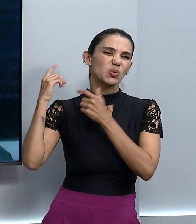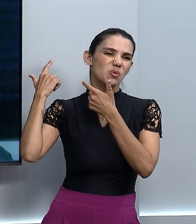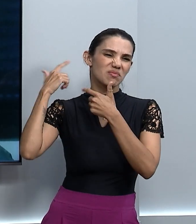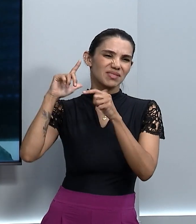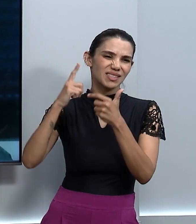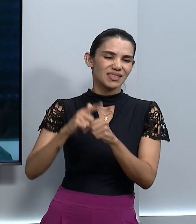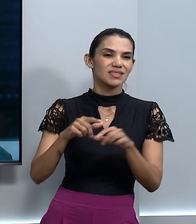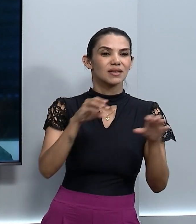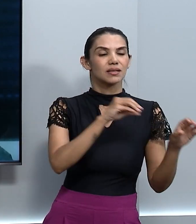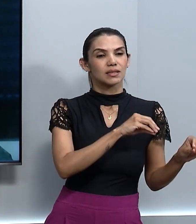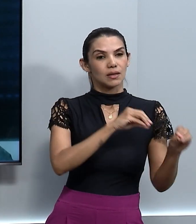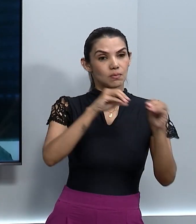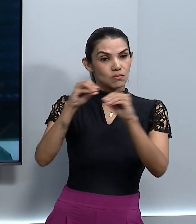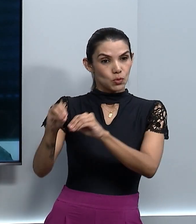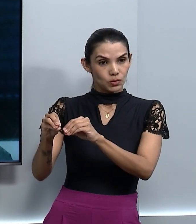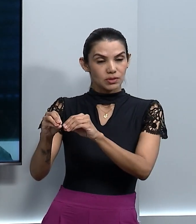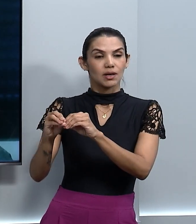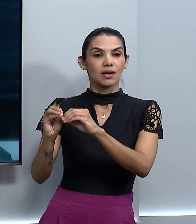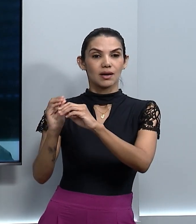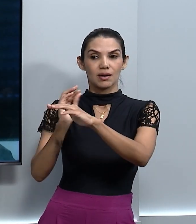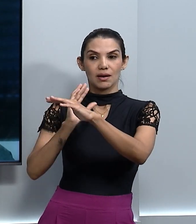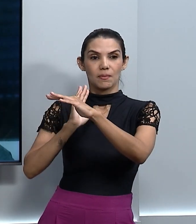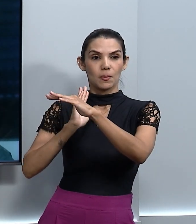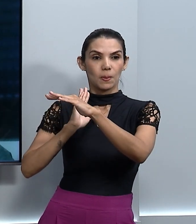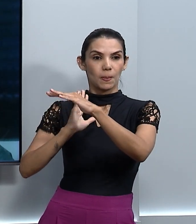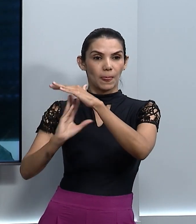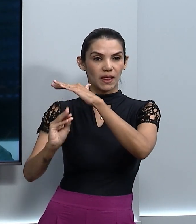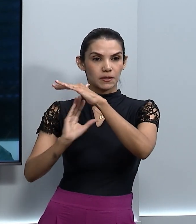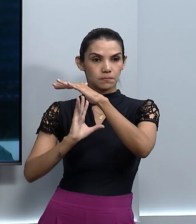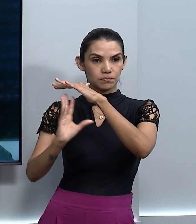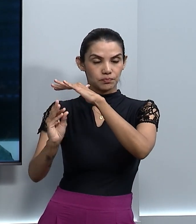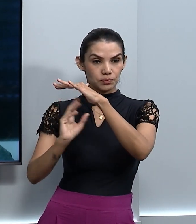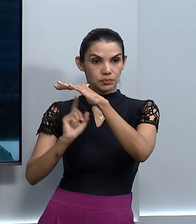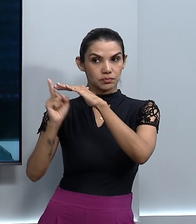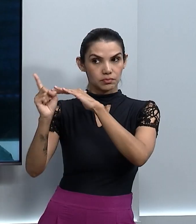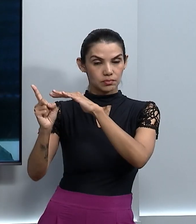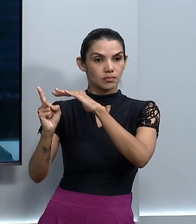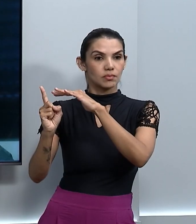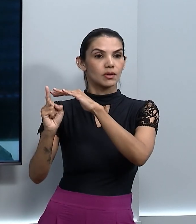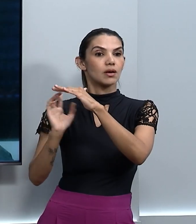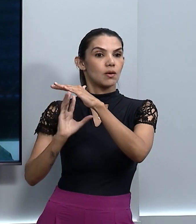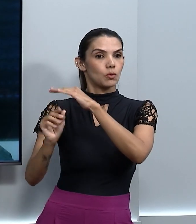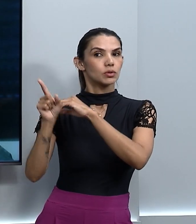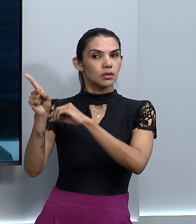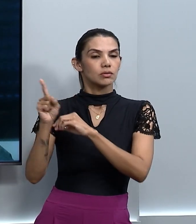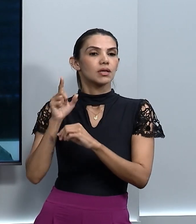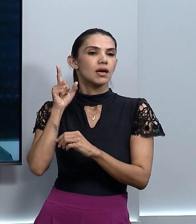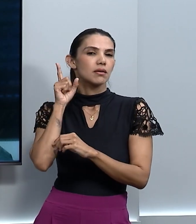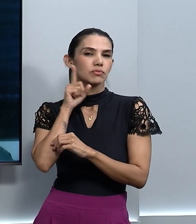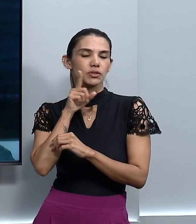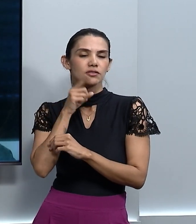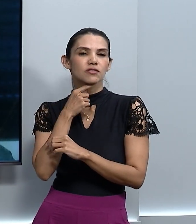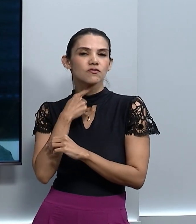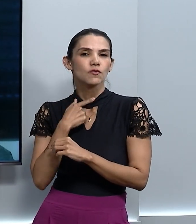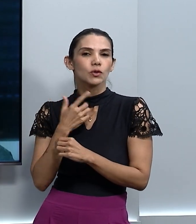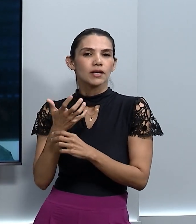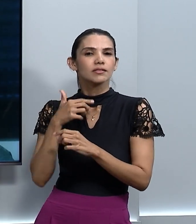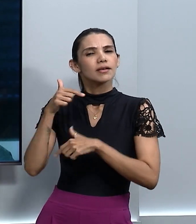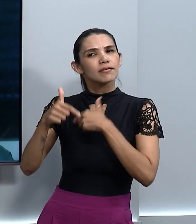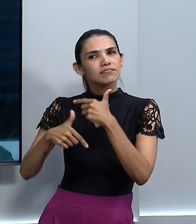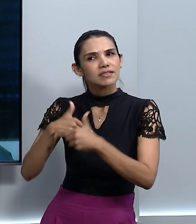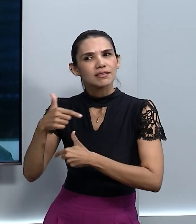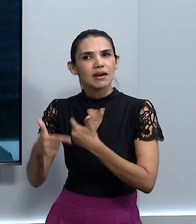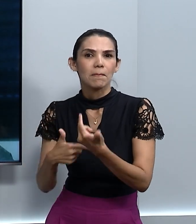emigração para os Estados Unidos, né, buscando, ainda que em situações irregulares, ainda que em trabalhos informais, mas